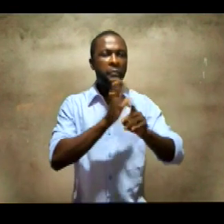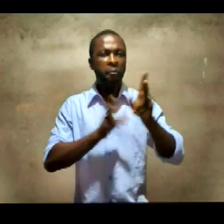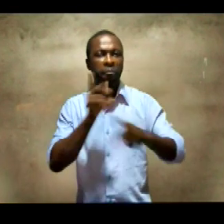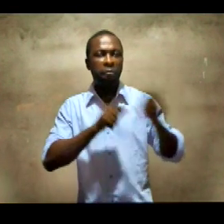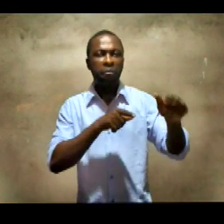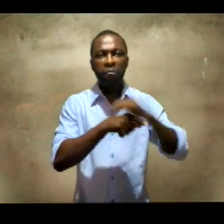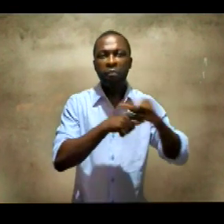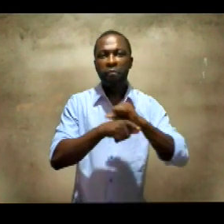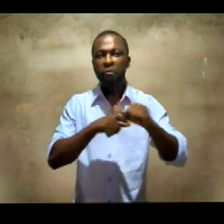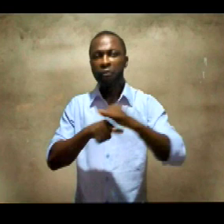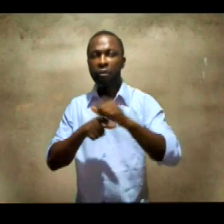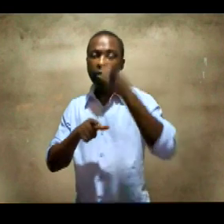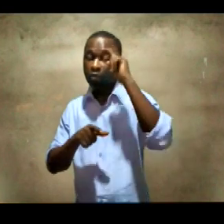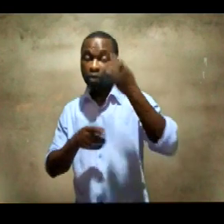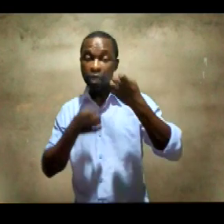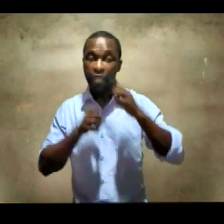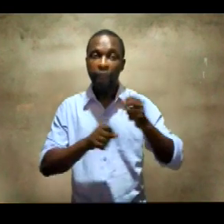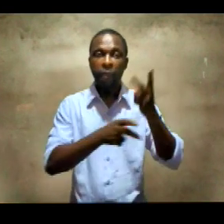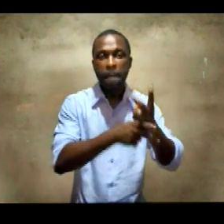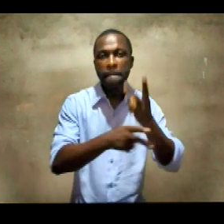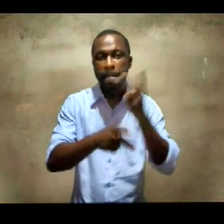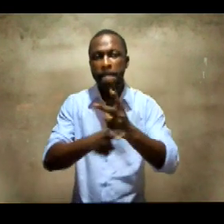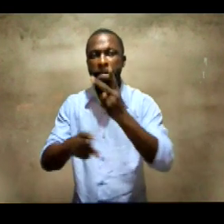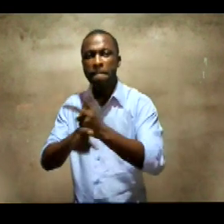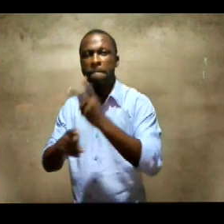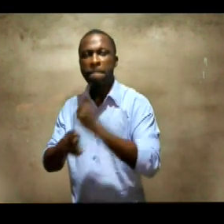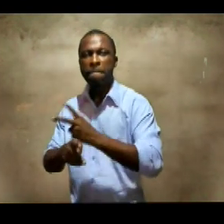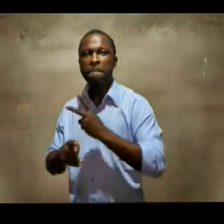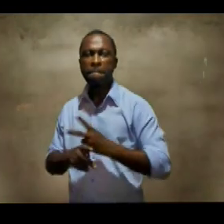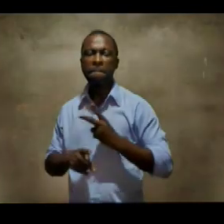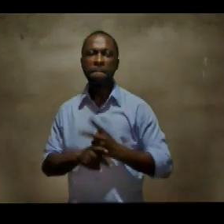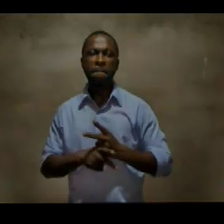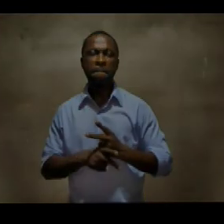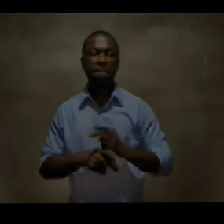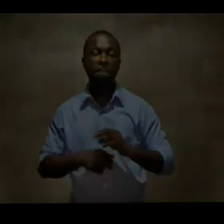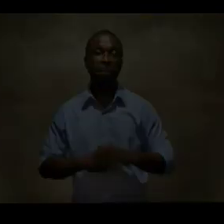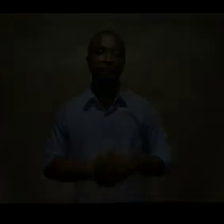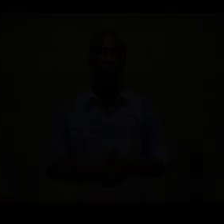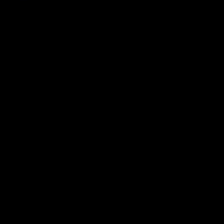Ils parcourent quotidiennement les routes de patrouille pour aider les bergers à protéger leur bétail.